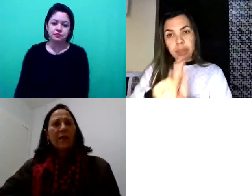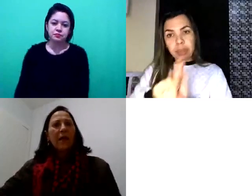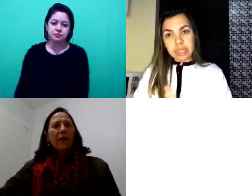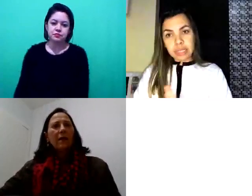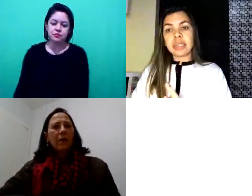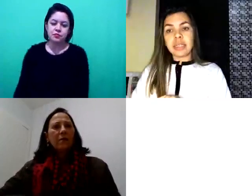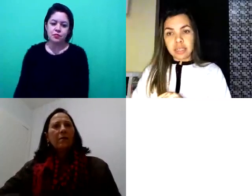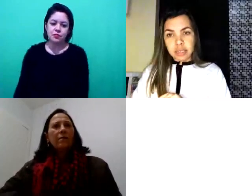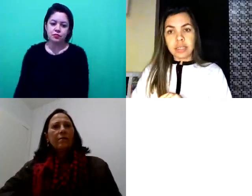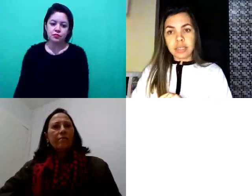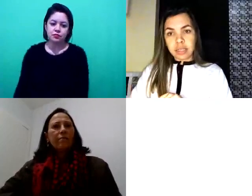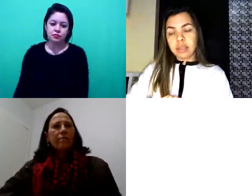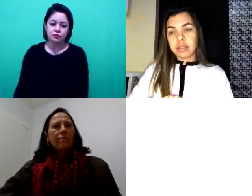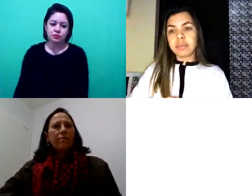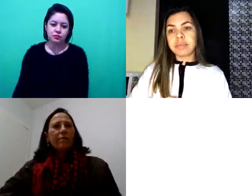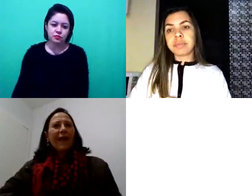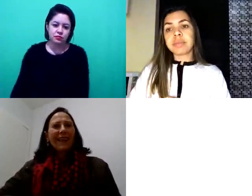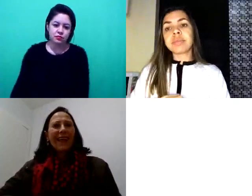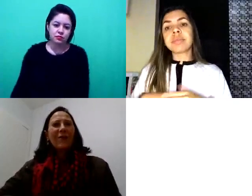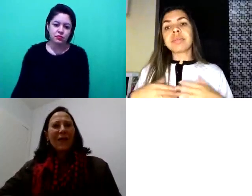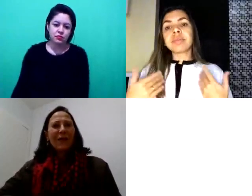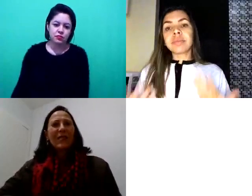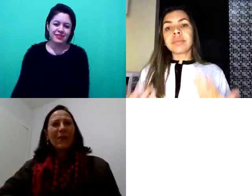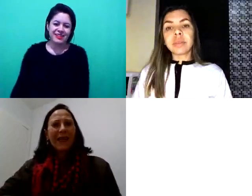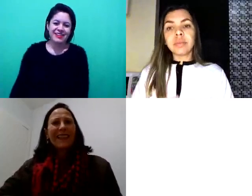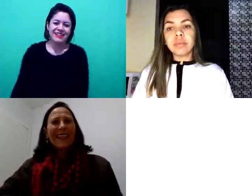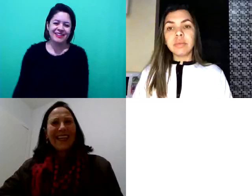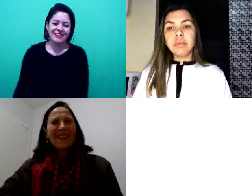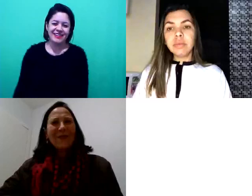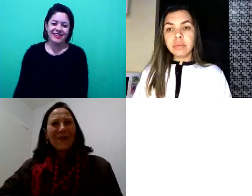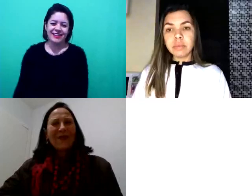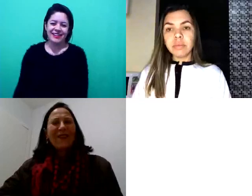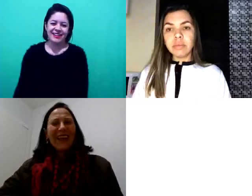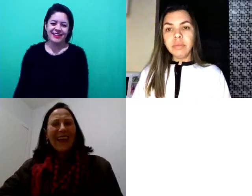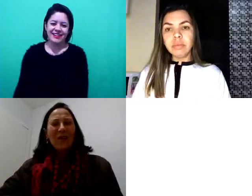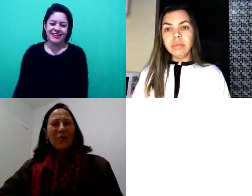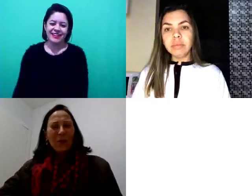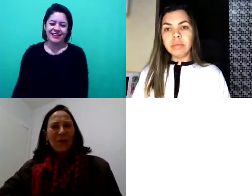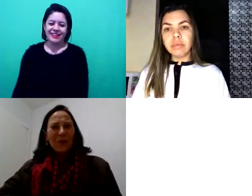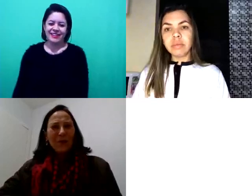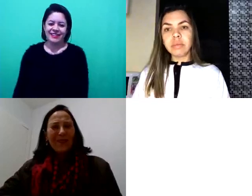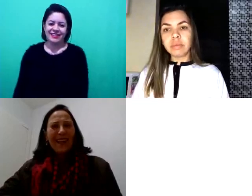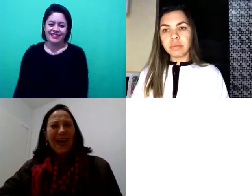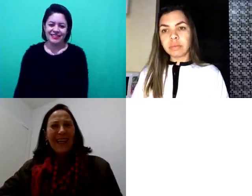vocês. Então, até quando as bancas serão? Em outubro,